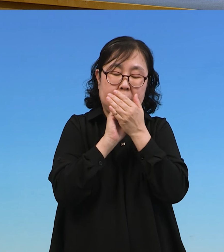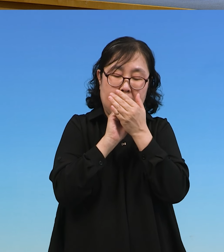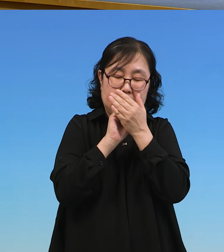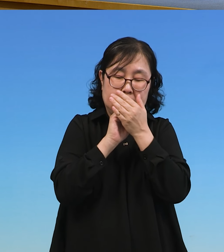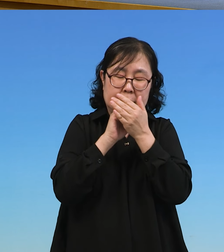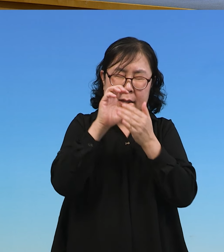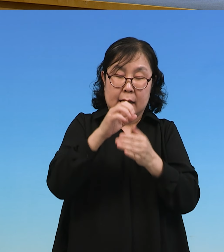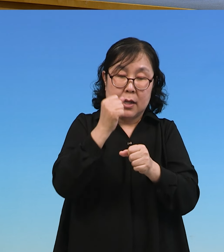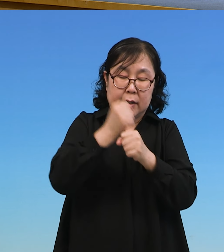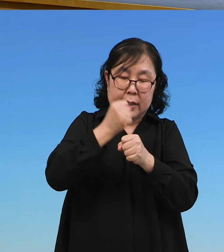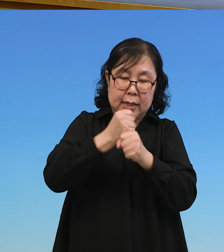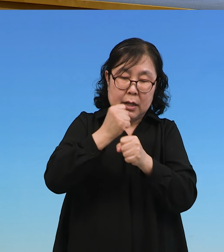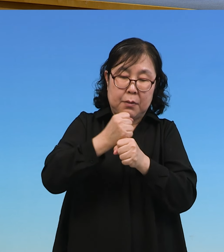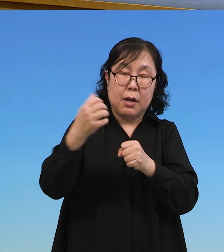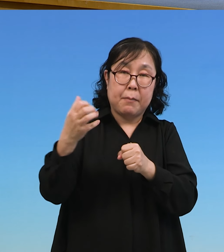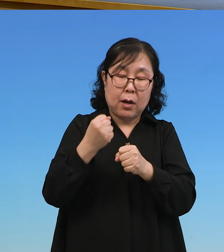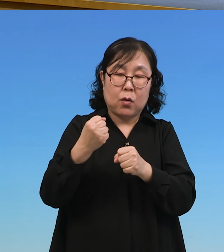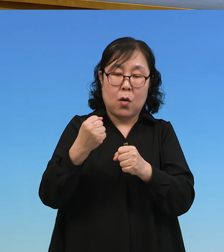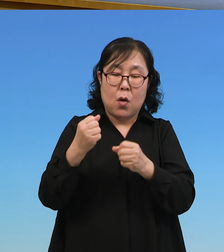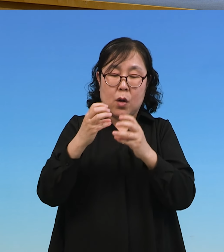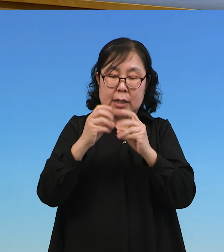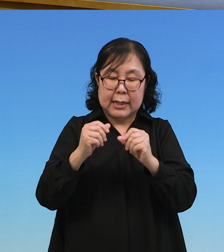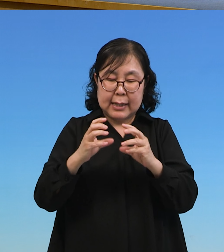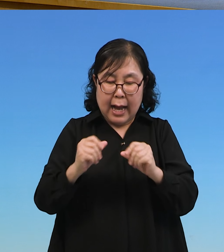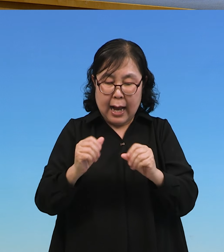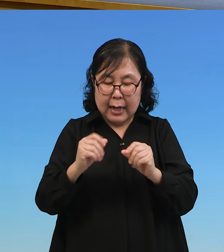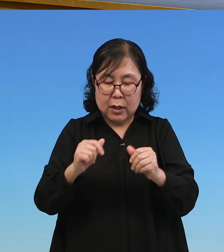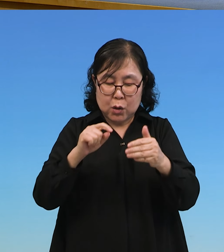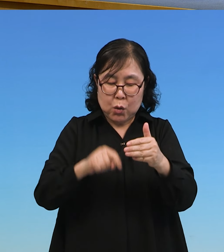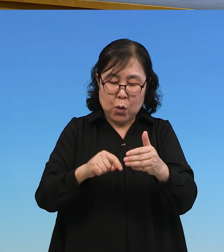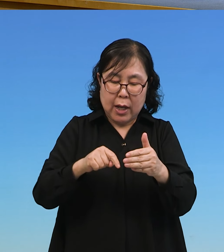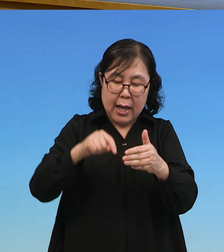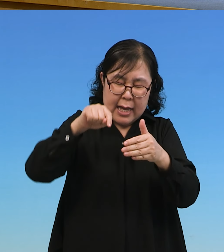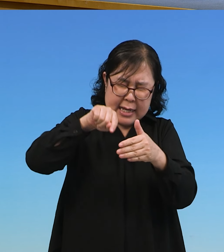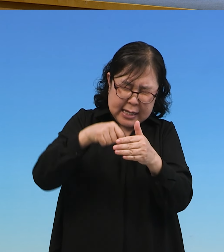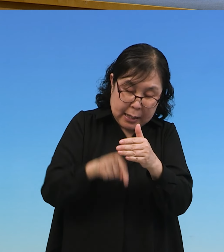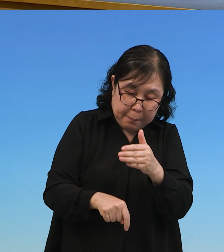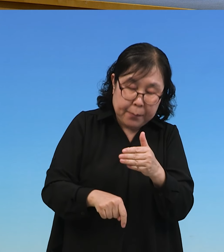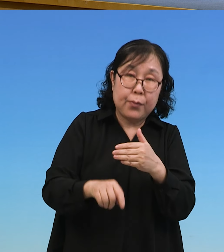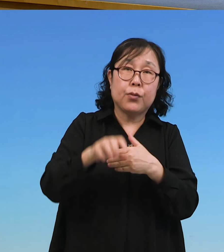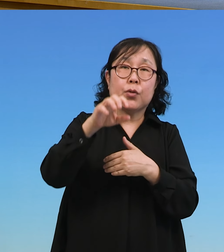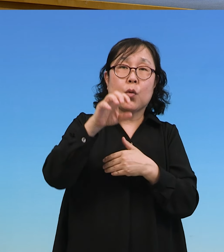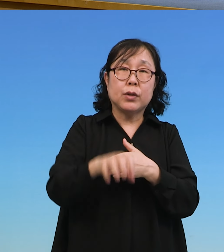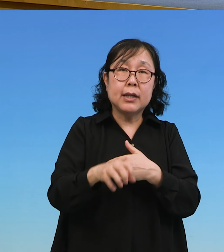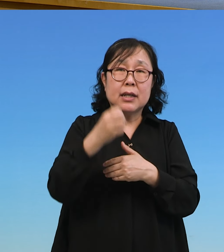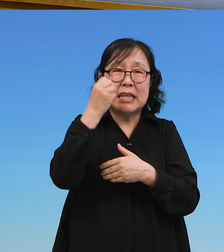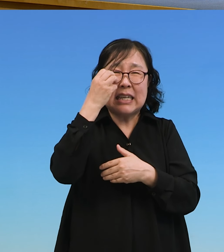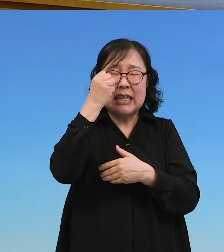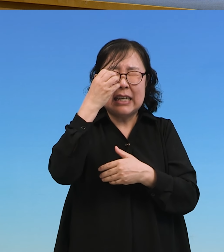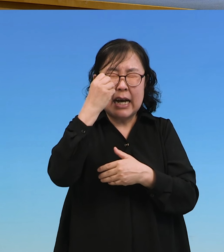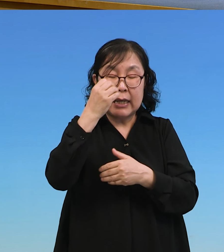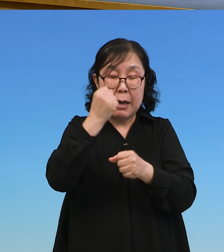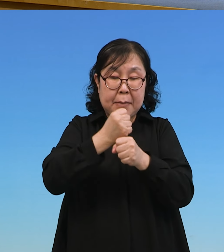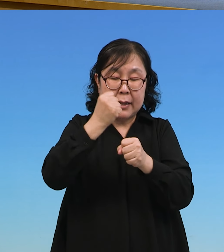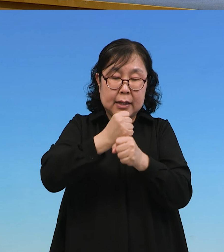내가 은밀한 데서 지음을 받고 땅의 깊은 곳에서 기이하게 지음을 받은 때에 나의 형체가